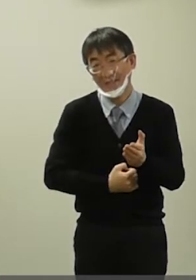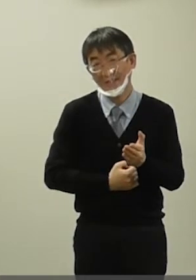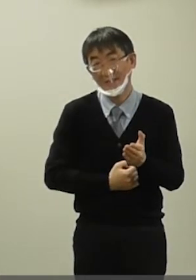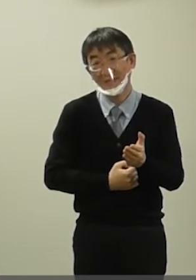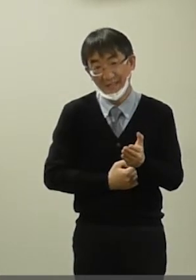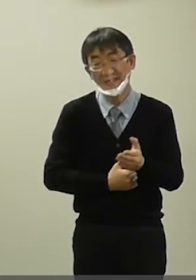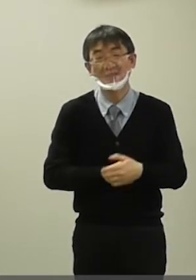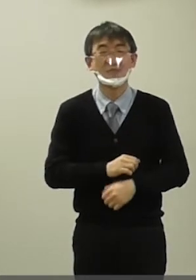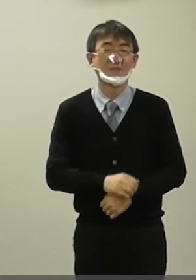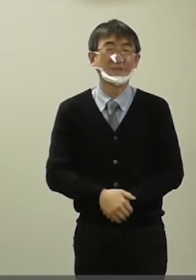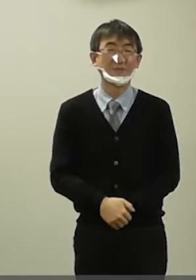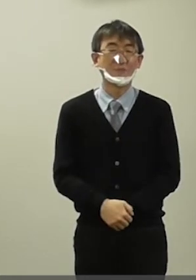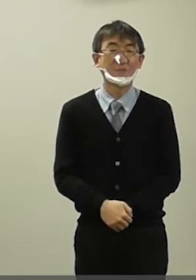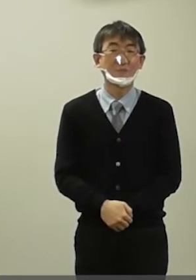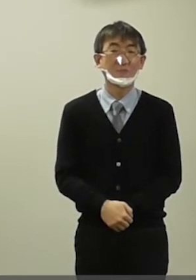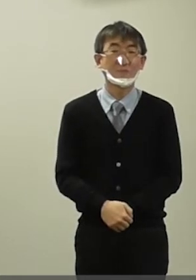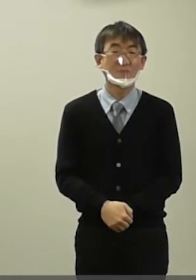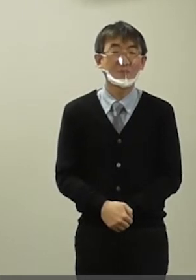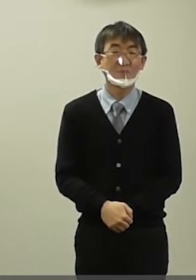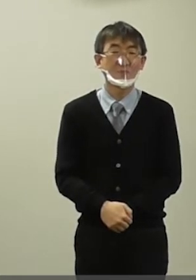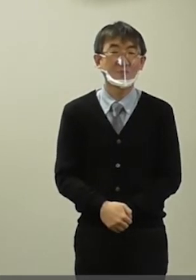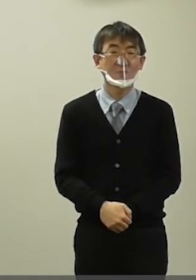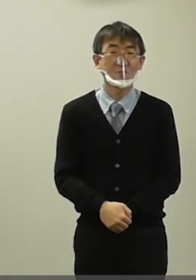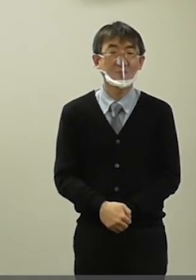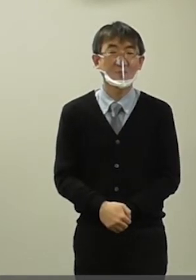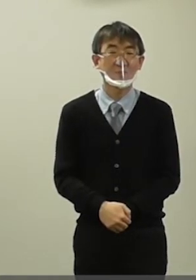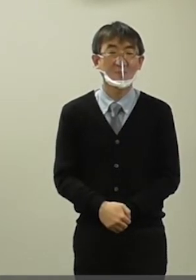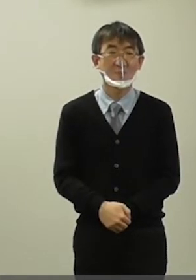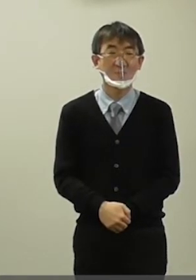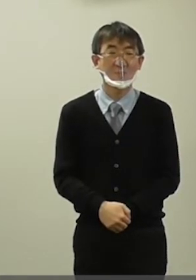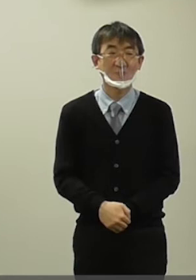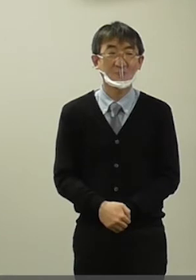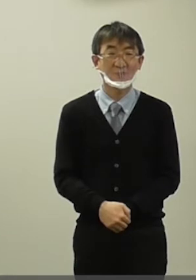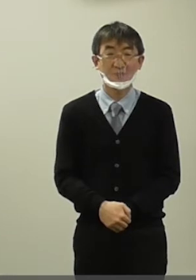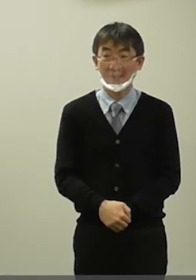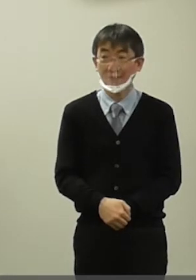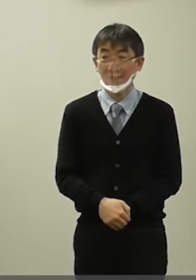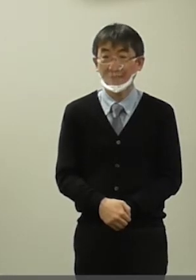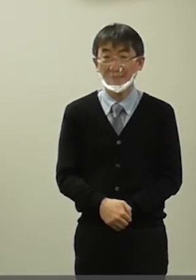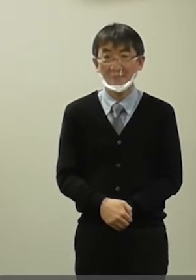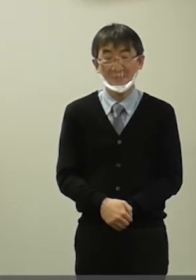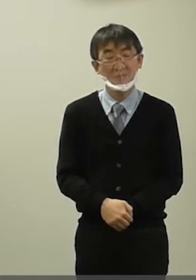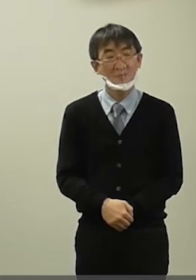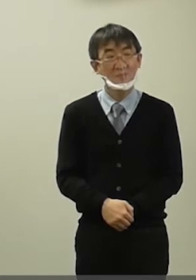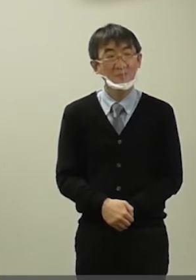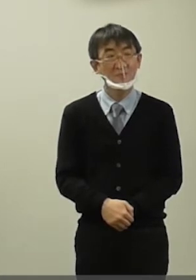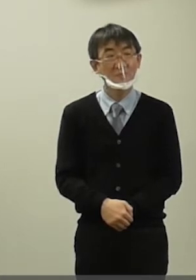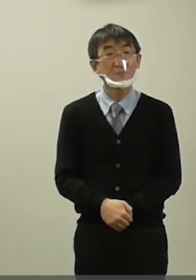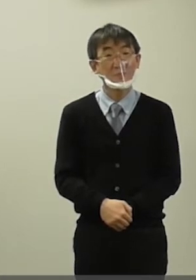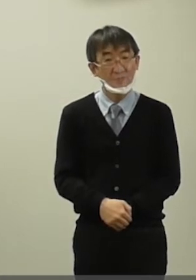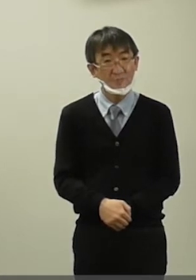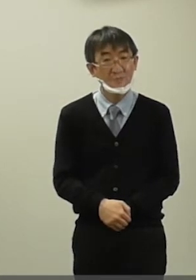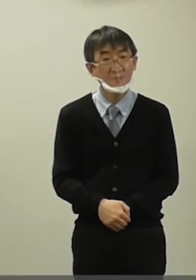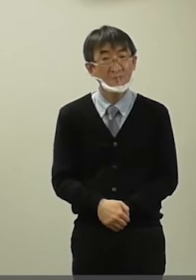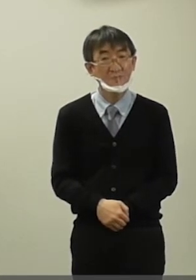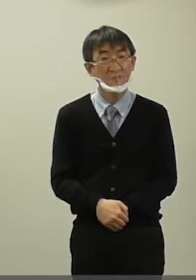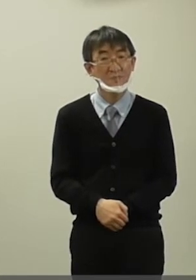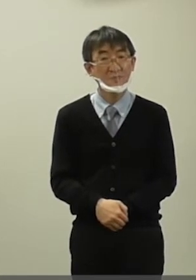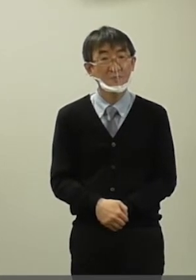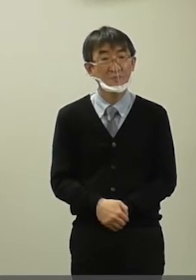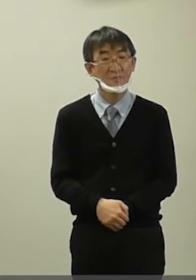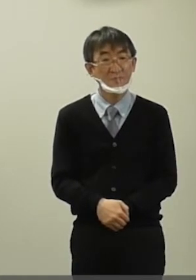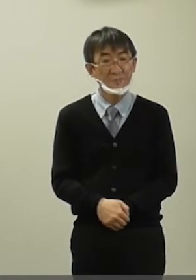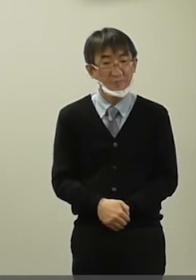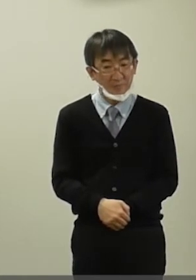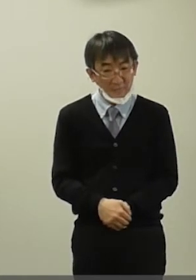思います入っています今回んなおあのちょっとし盛大にも